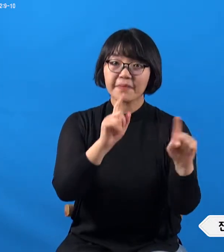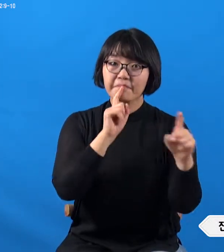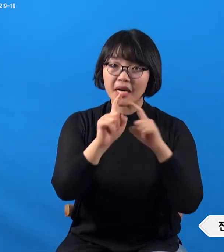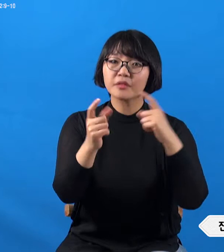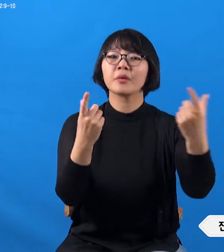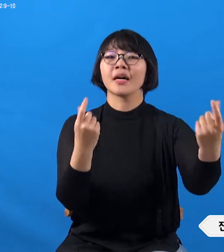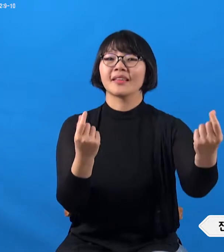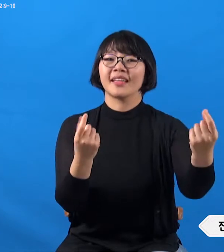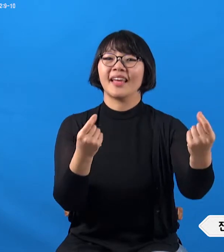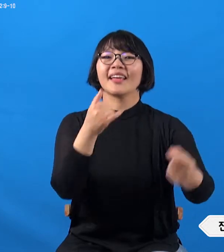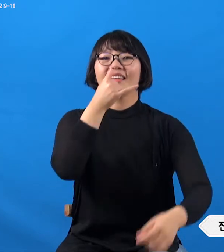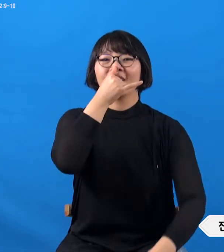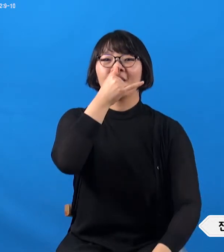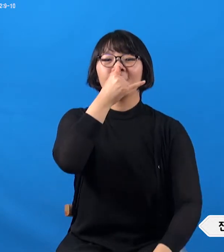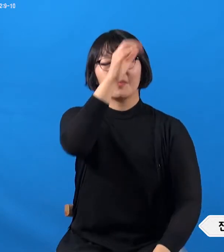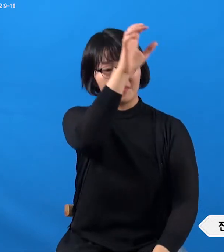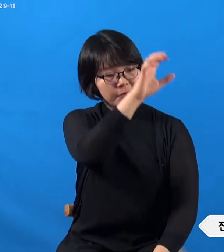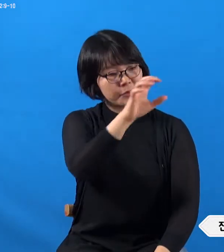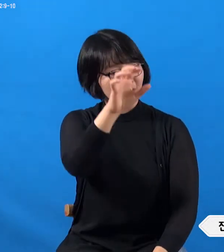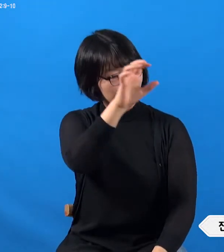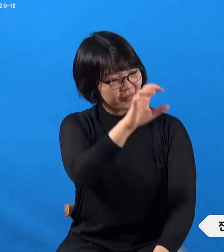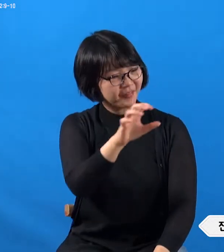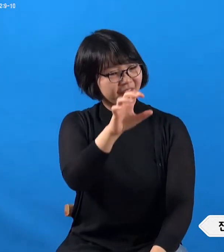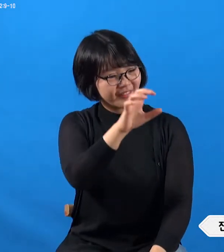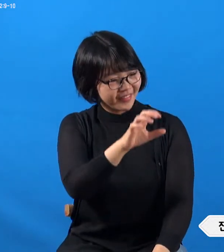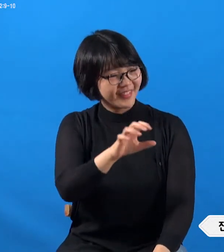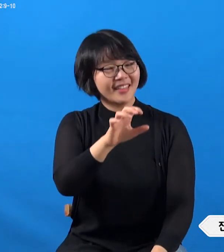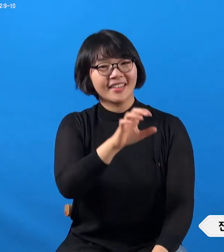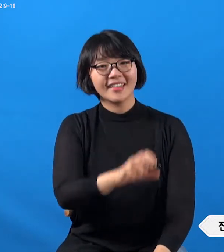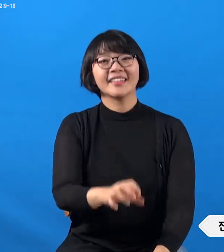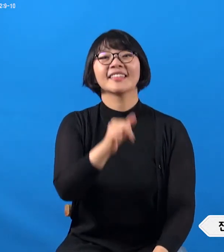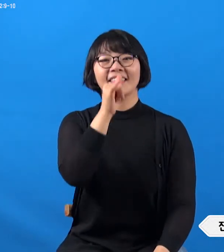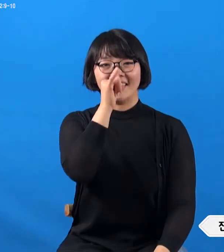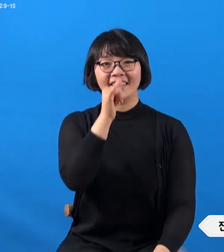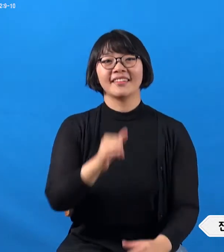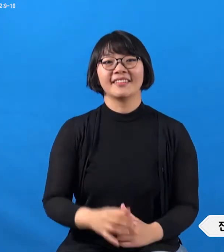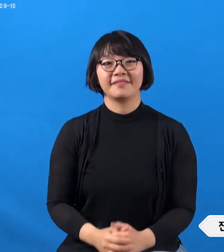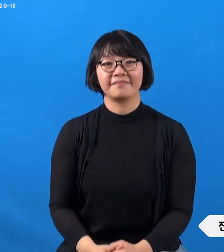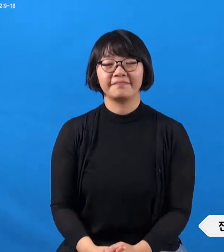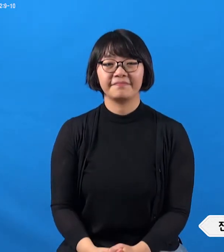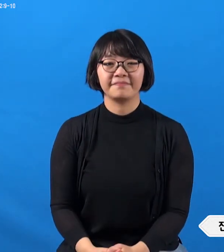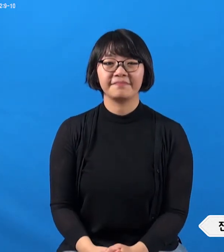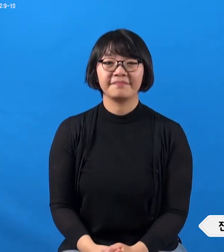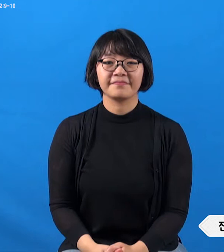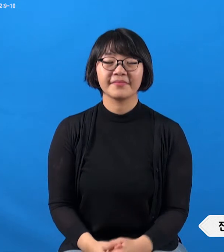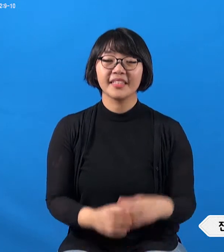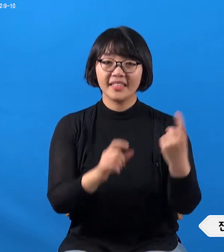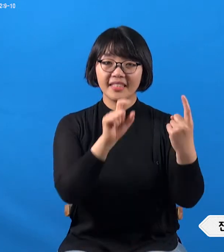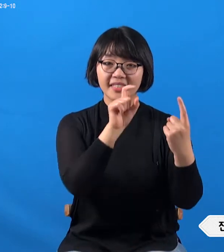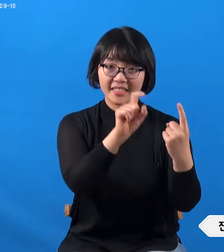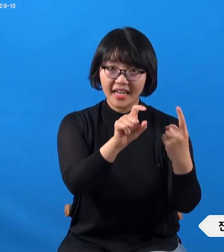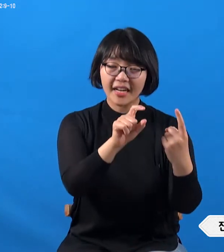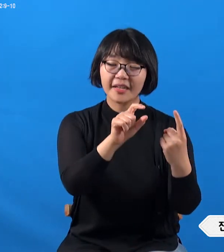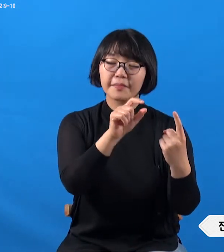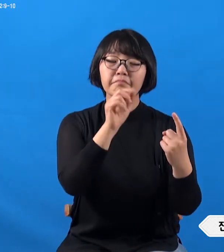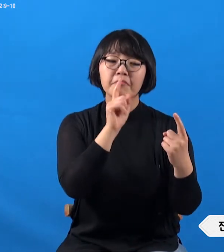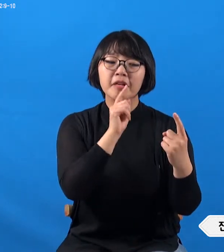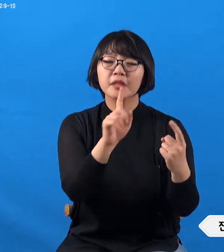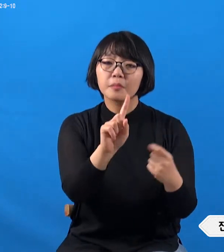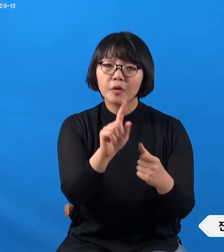1장에서도 똑같은 말씀이 계속해서 같은 주제로 등장하는 것을 봅니다. 1장